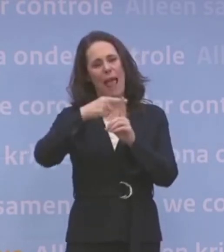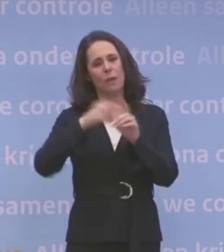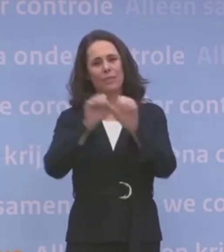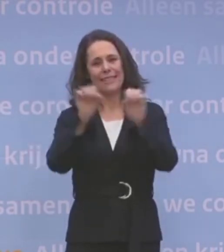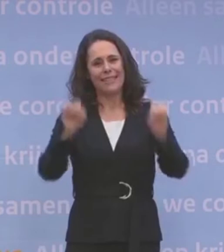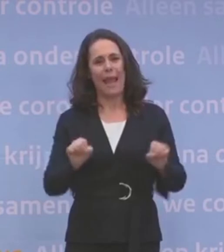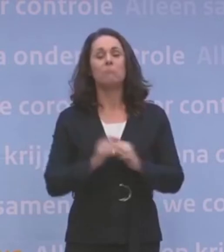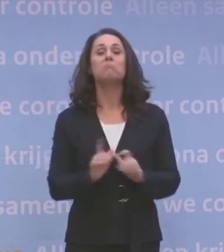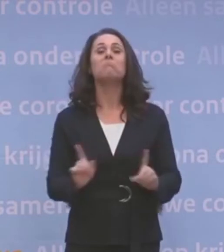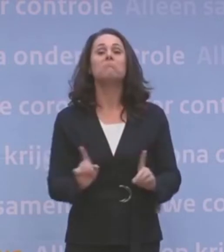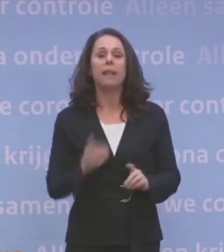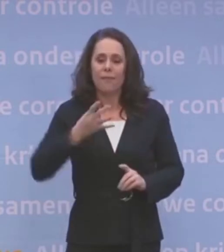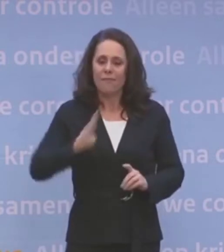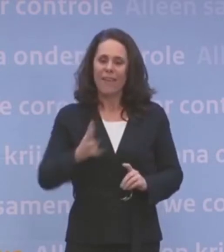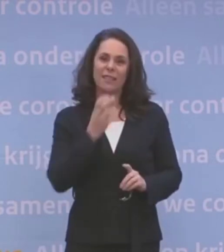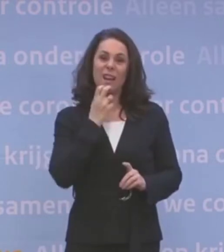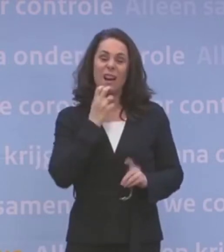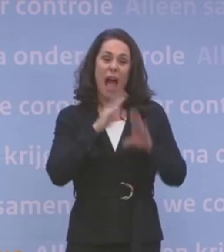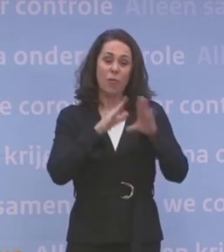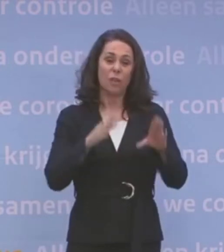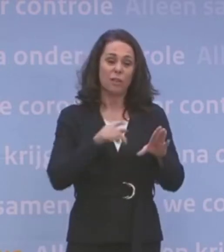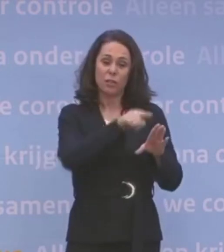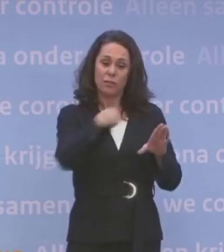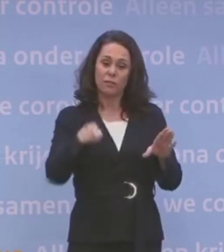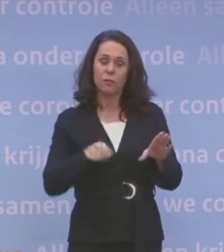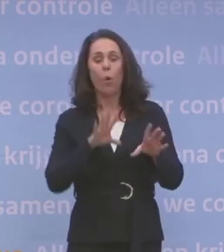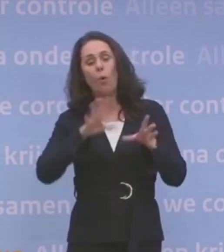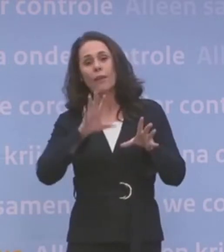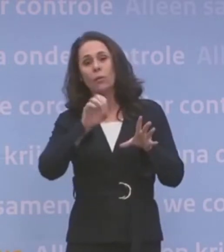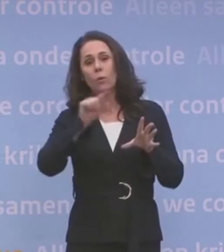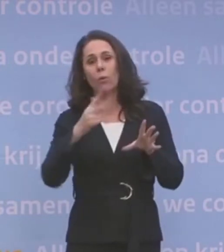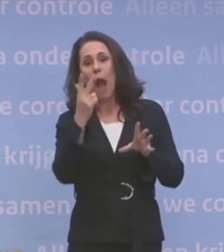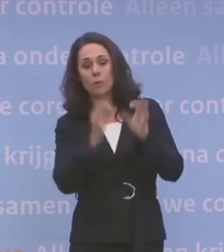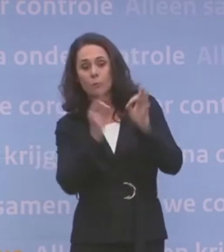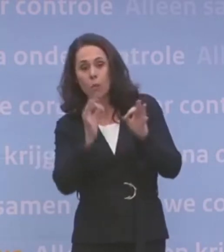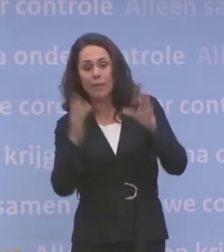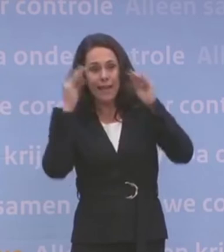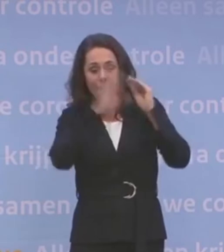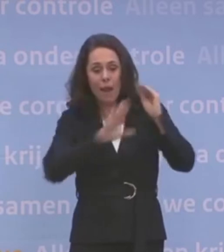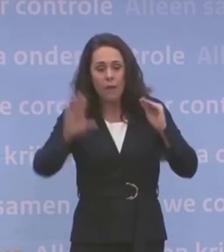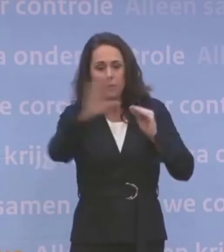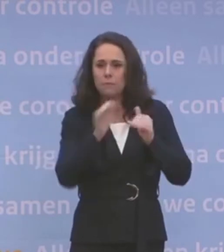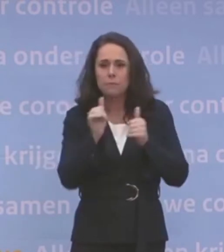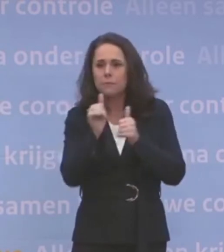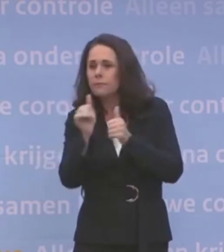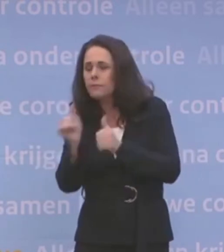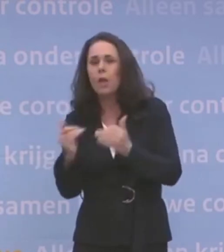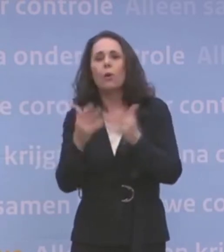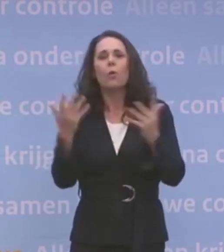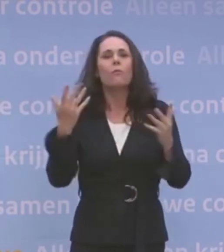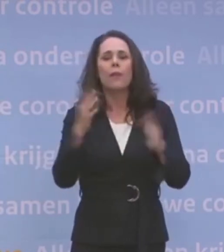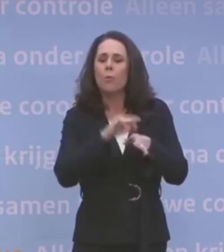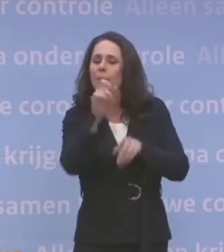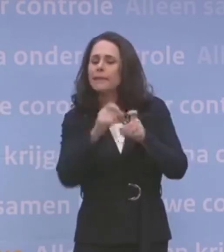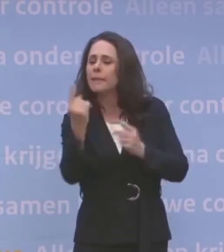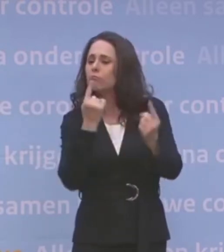40-tal huisartsen die ongeveer 0,8% van Nederland betreffen. en die continu bijhouden hoeveel patiënten met griepachtige